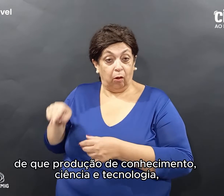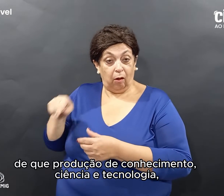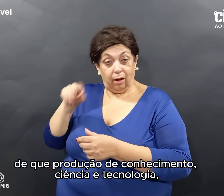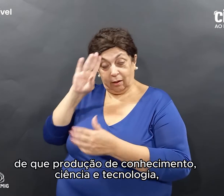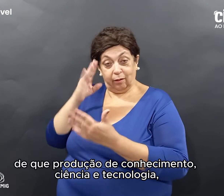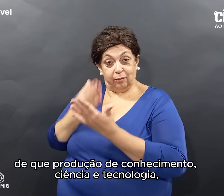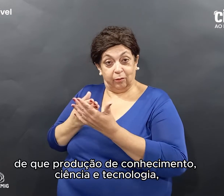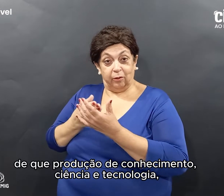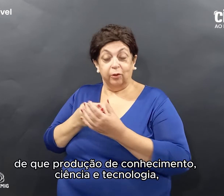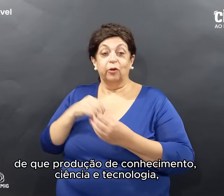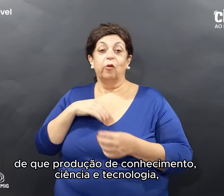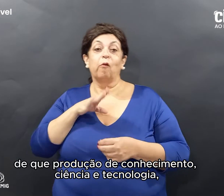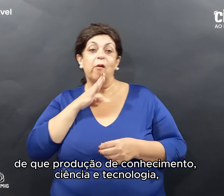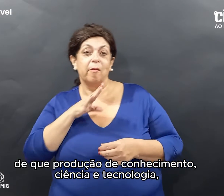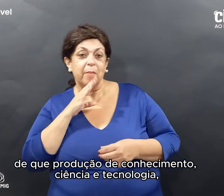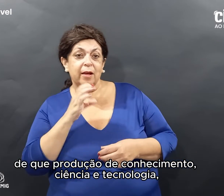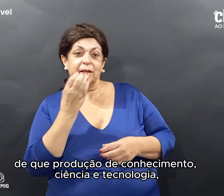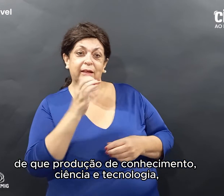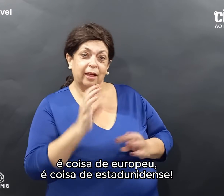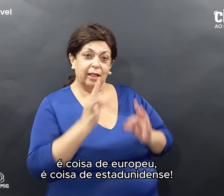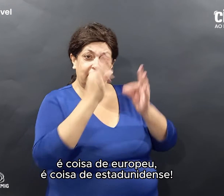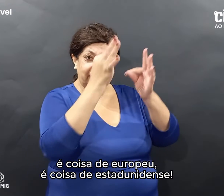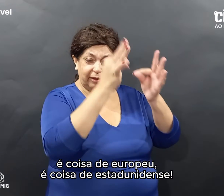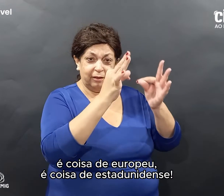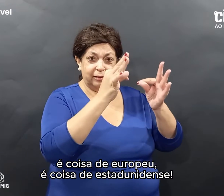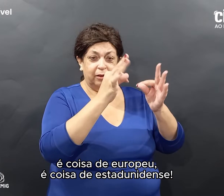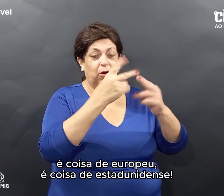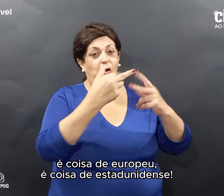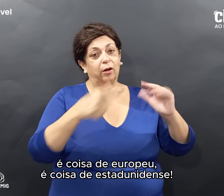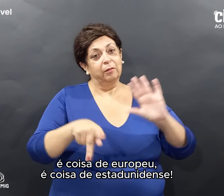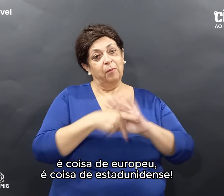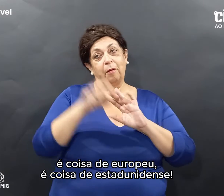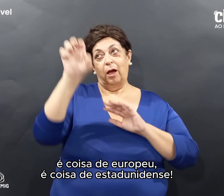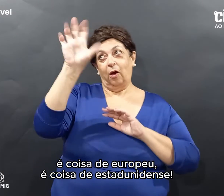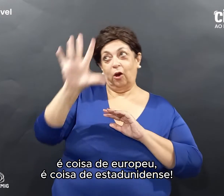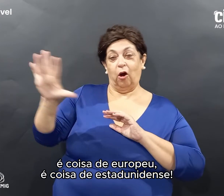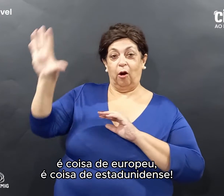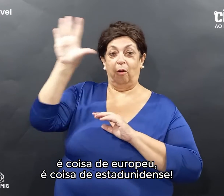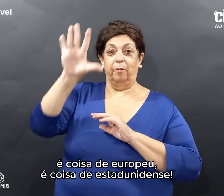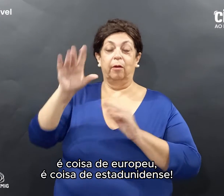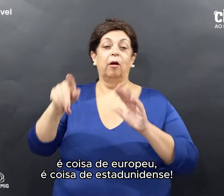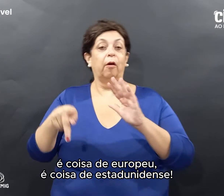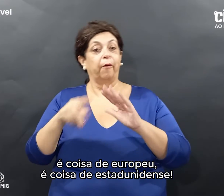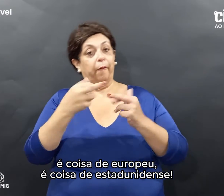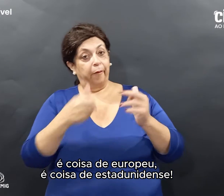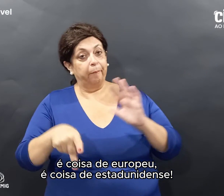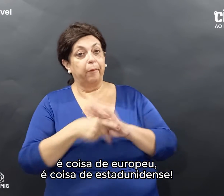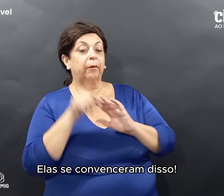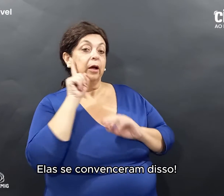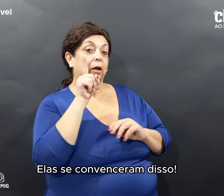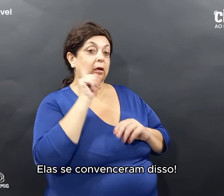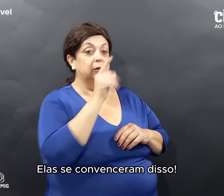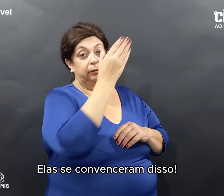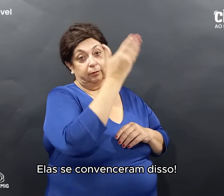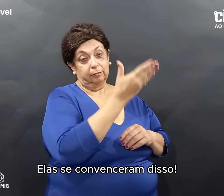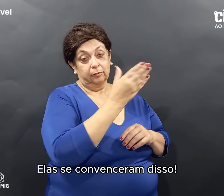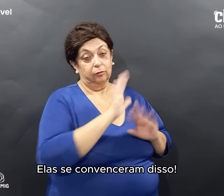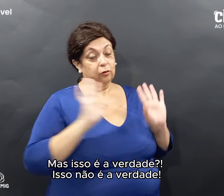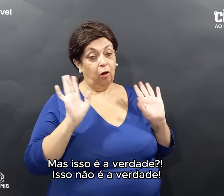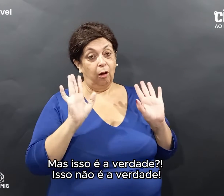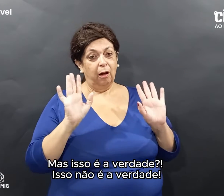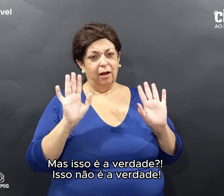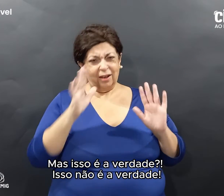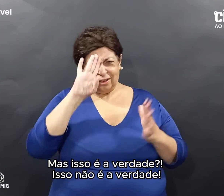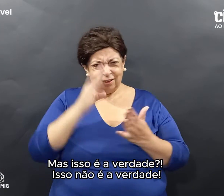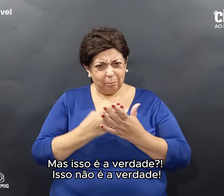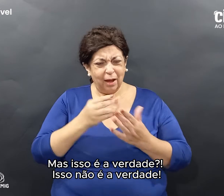que produção de conhecimento, ciência e tecnologia é coisa de europeu, é coisa de estadunidense. Elas se convenceram disso,